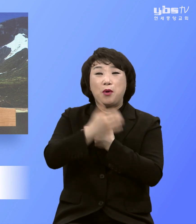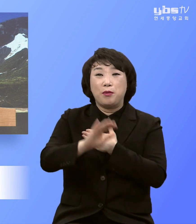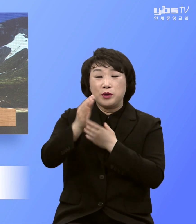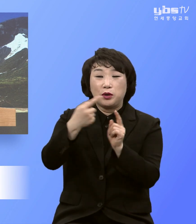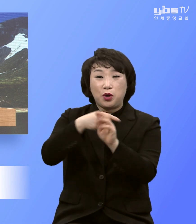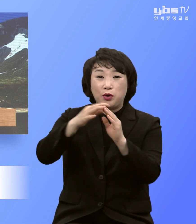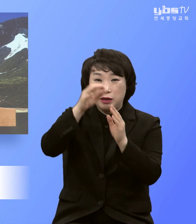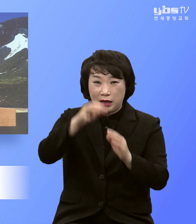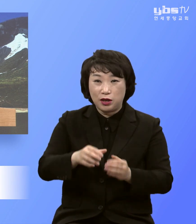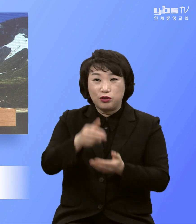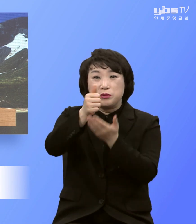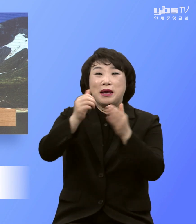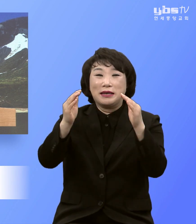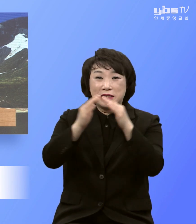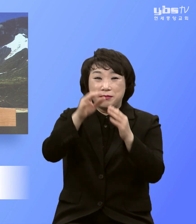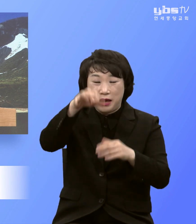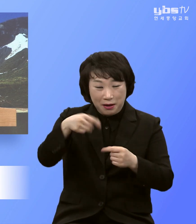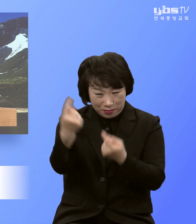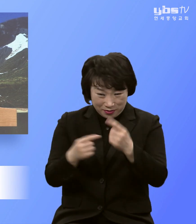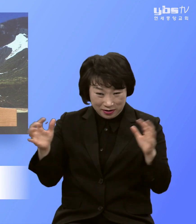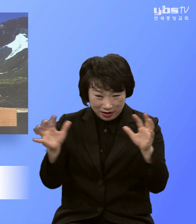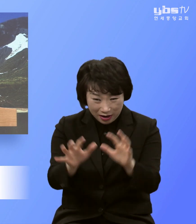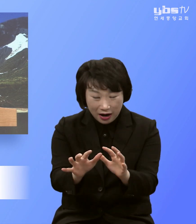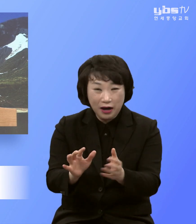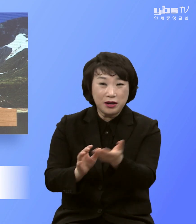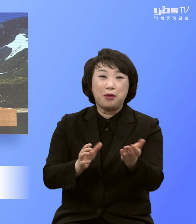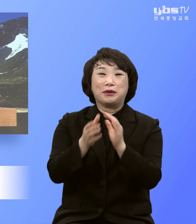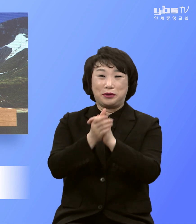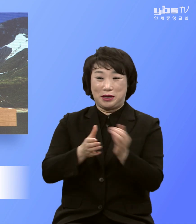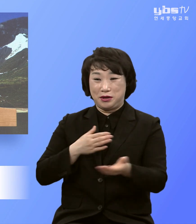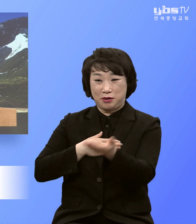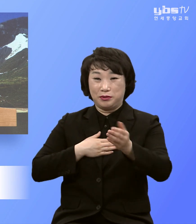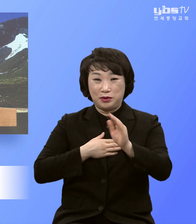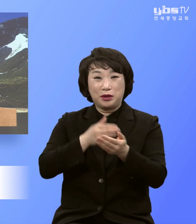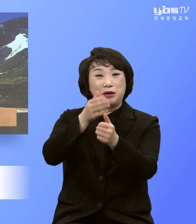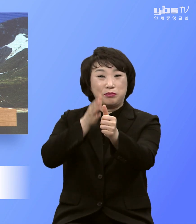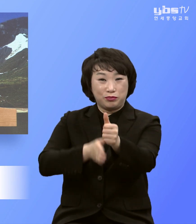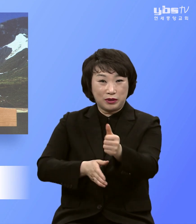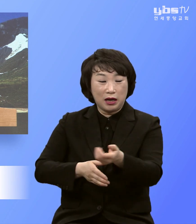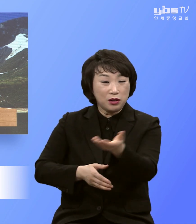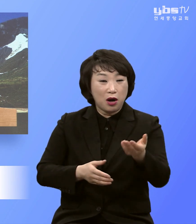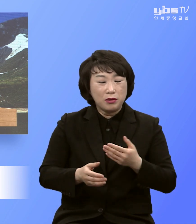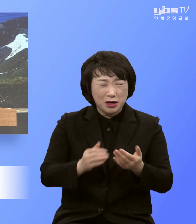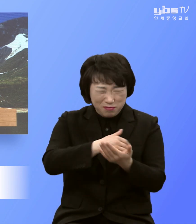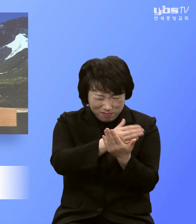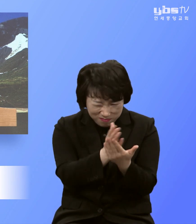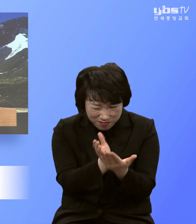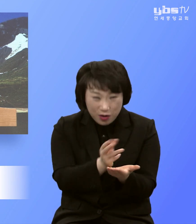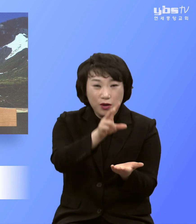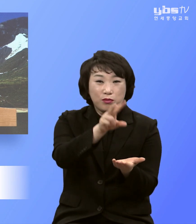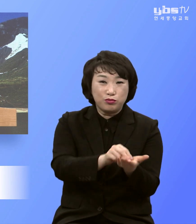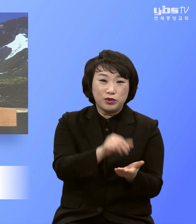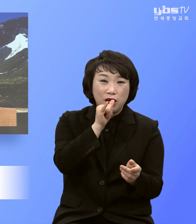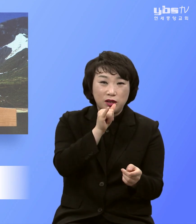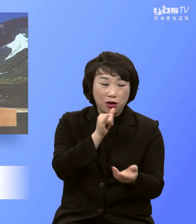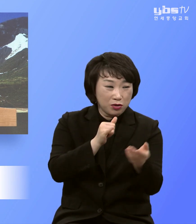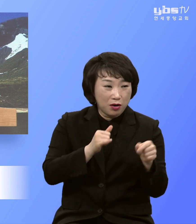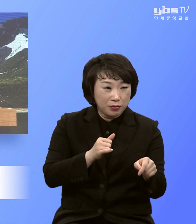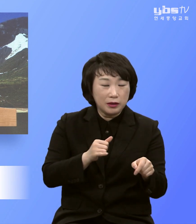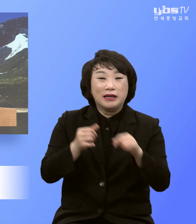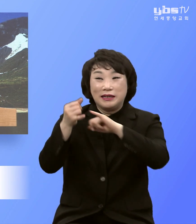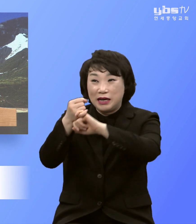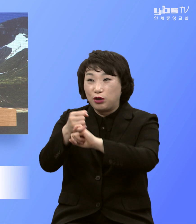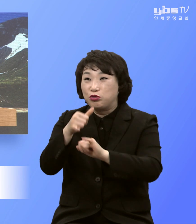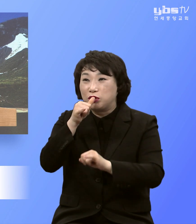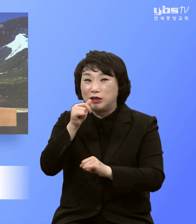집에서 기도하는 여러분 되기를 주님의 이름으로 축원합니다. 당신이 가진 1만 가지 사정을